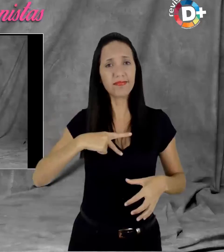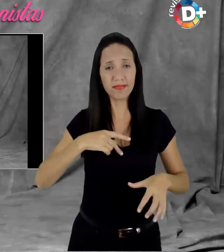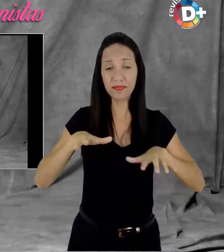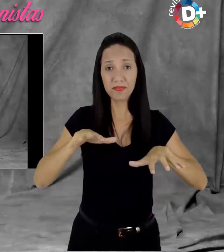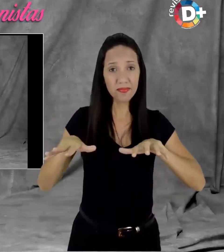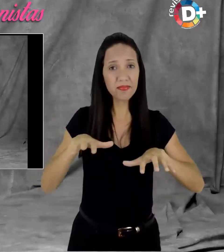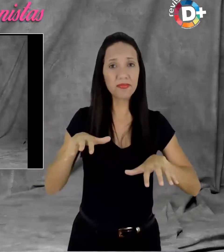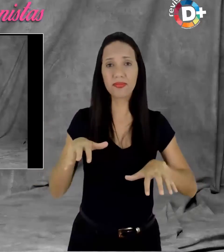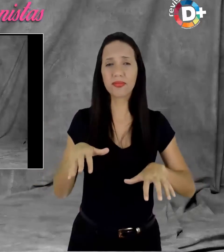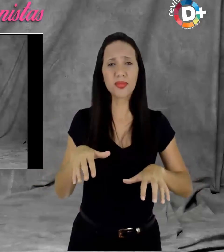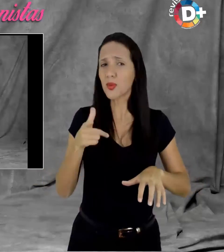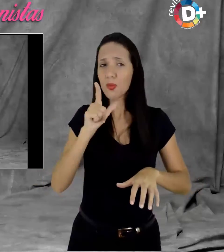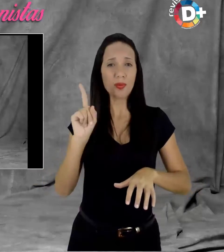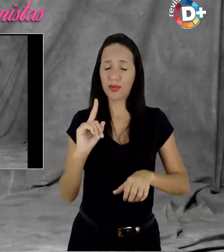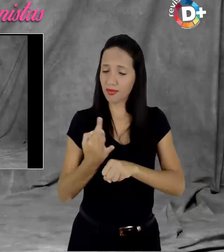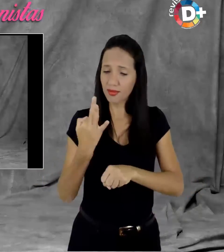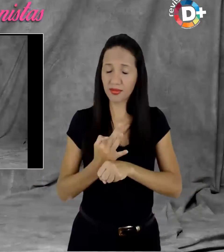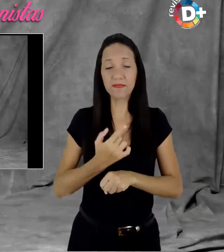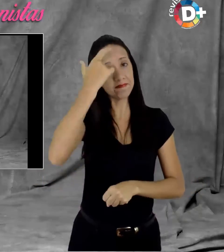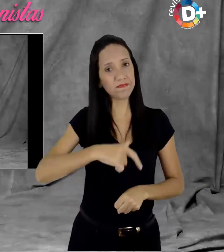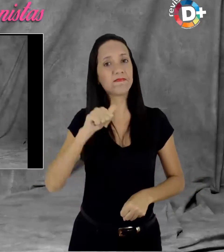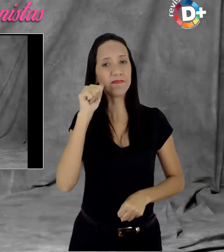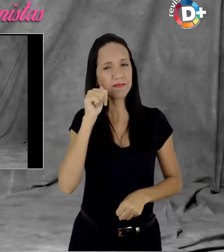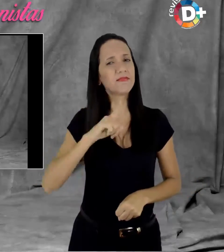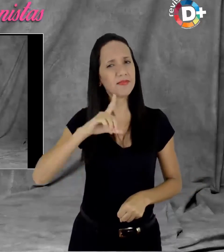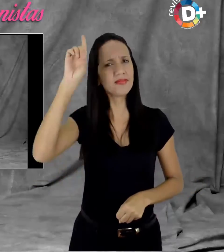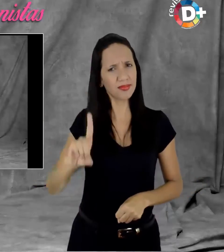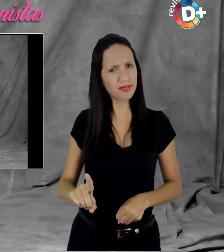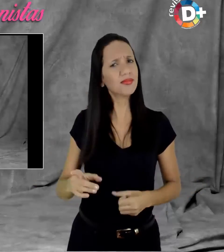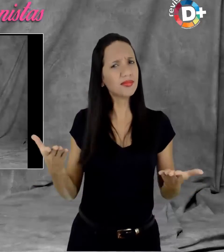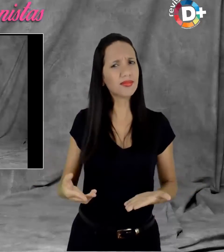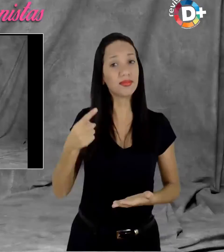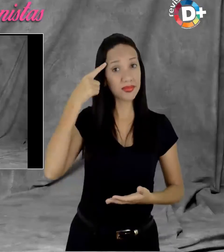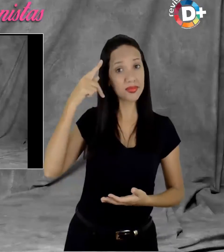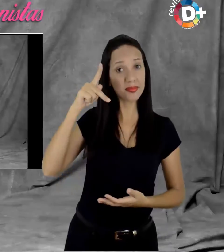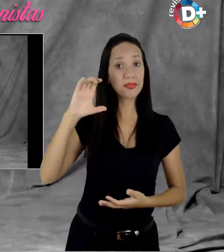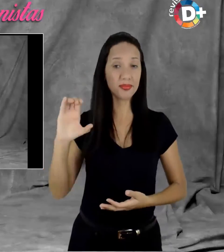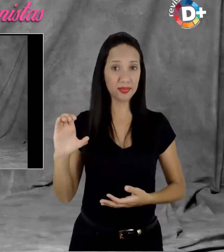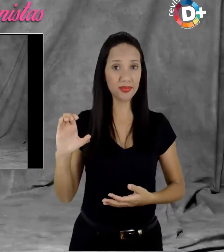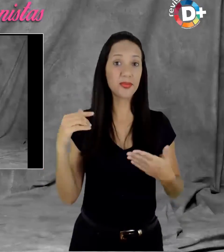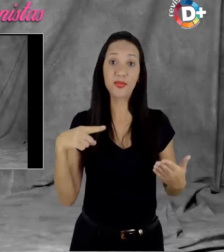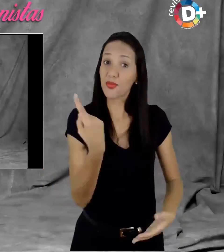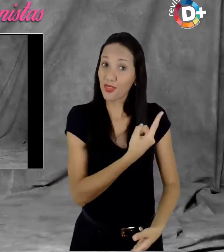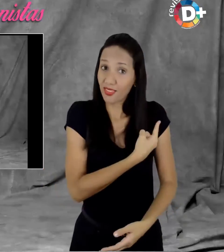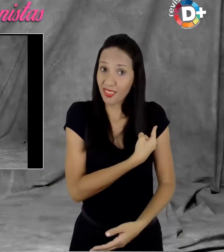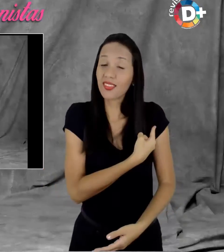distorcidos pelos espasmos e movimentos involuntários. Somos mulheres, temos deficiência, e esta